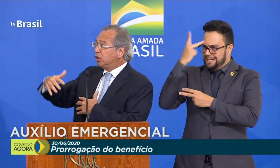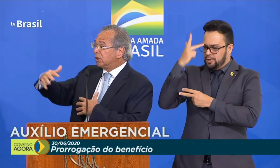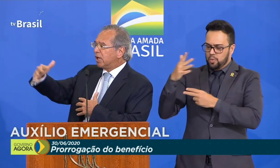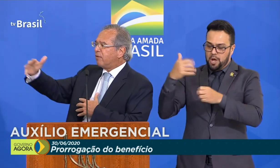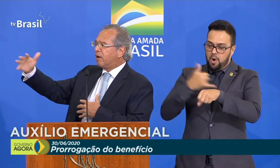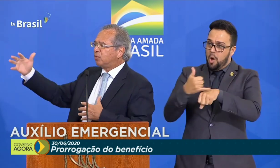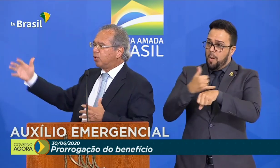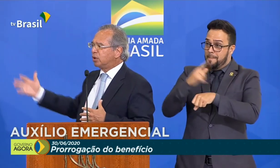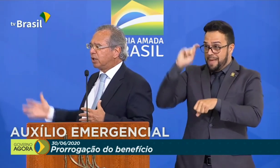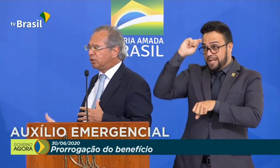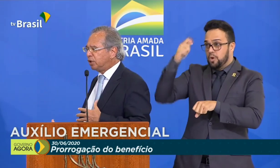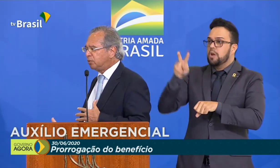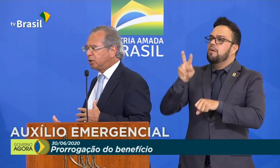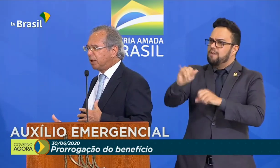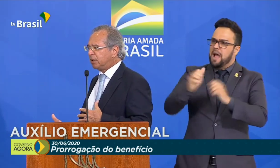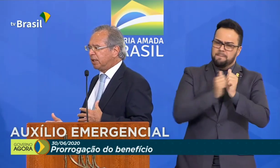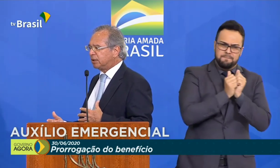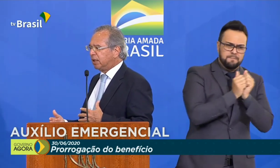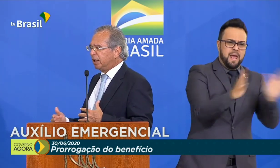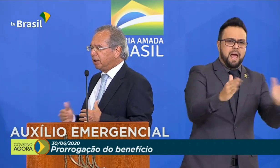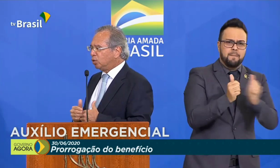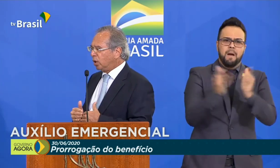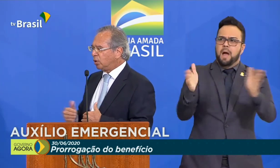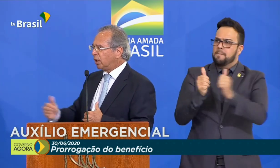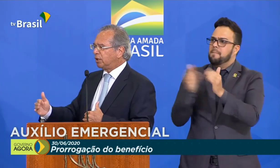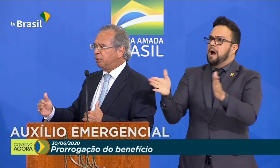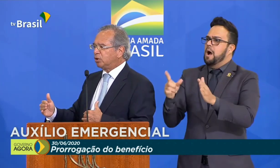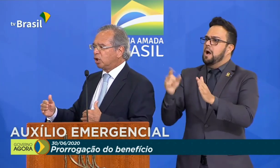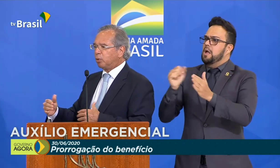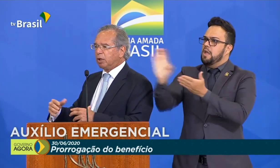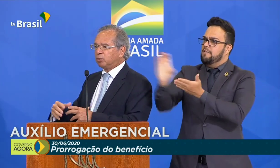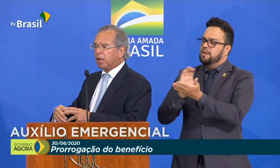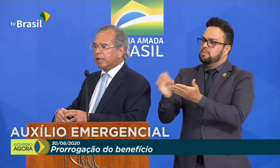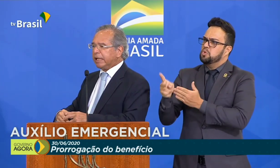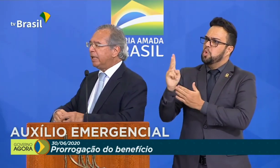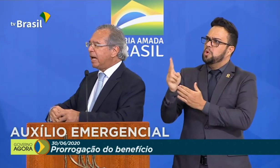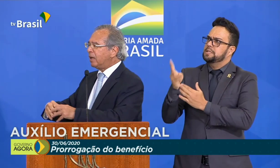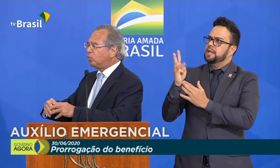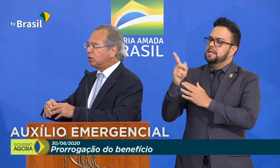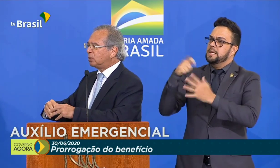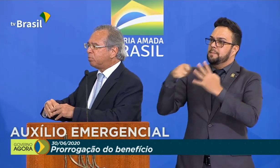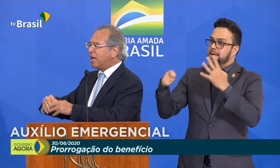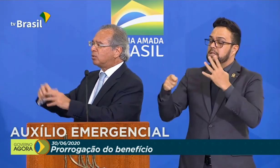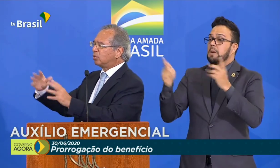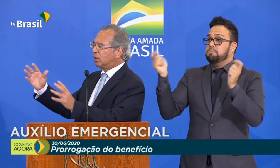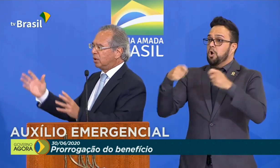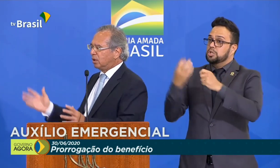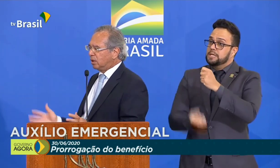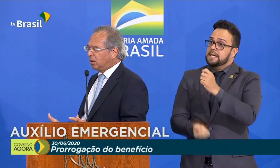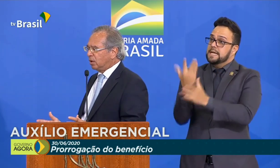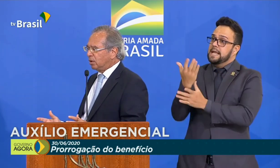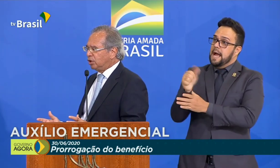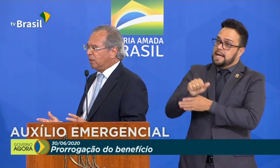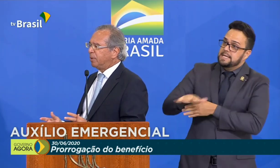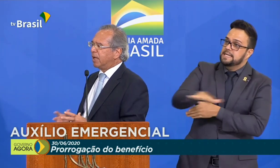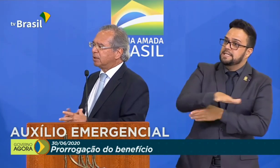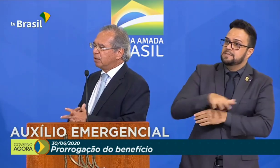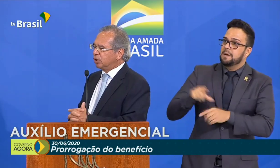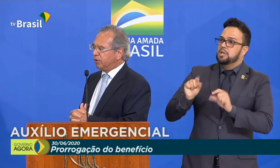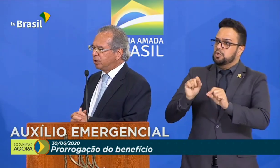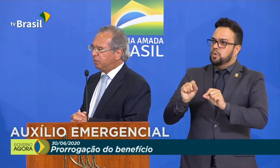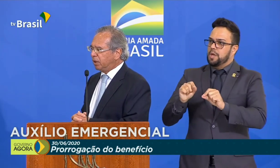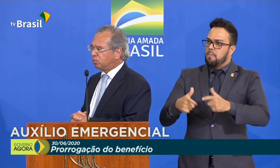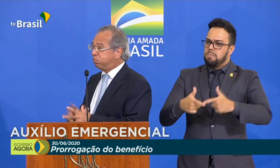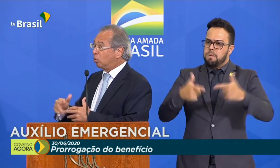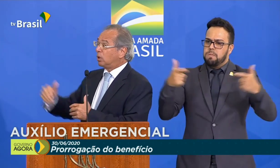Vamos destravar as fronteiras de investimento brasileiras. Em 2 ou 3 meses nós podemos criar um espaço de